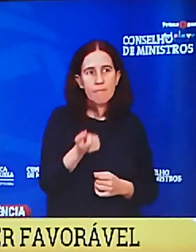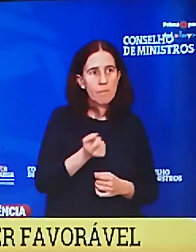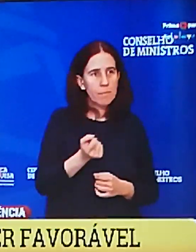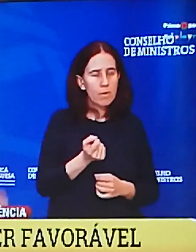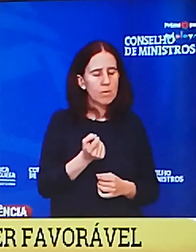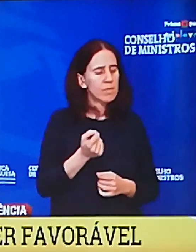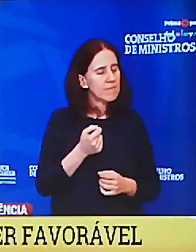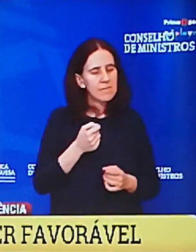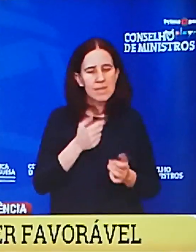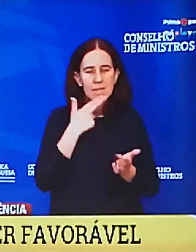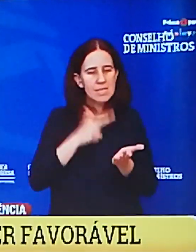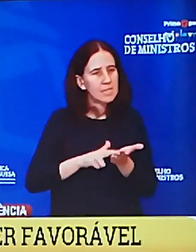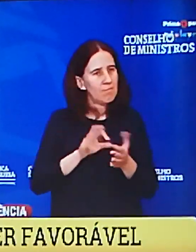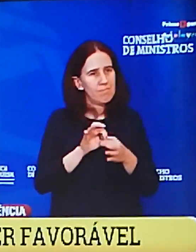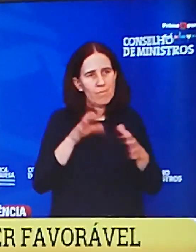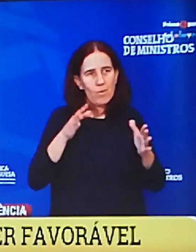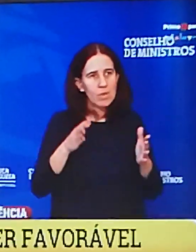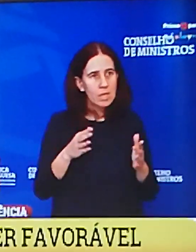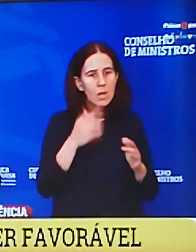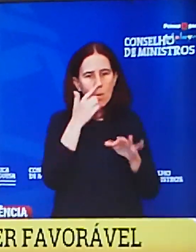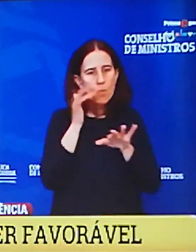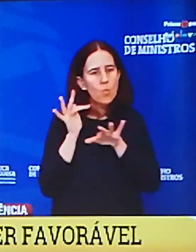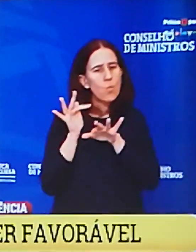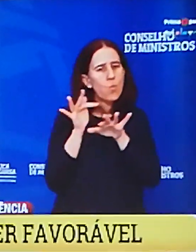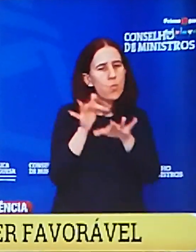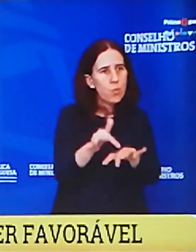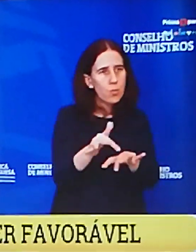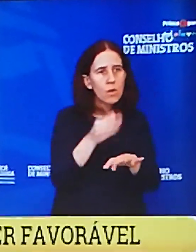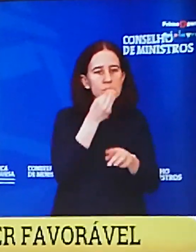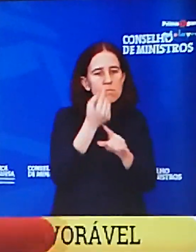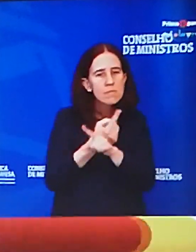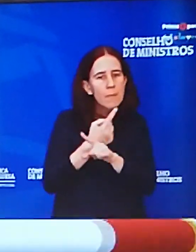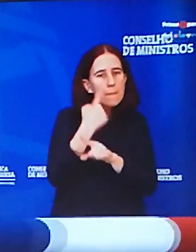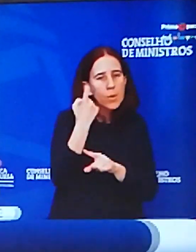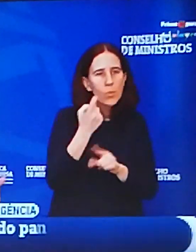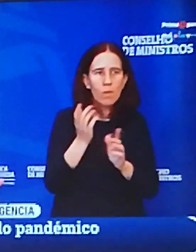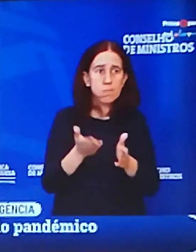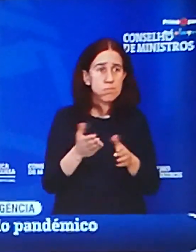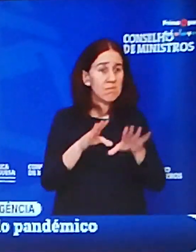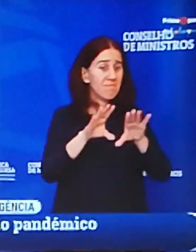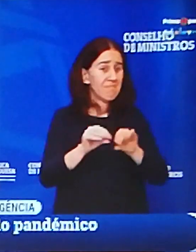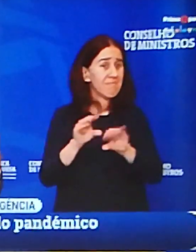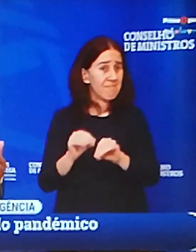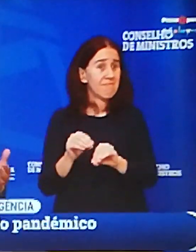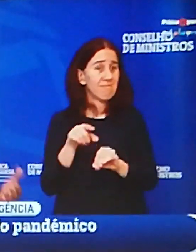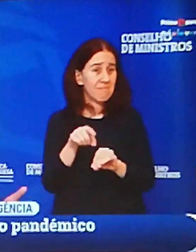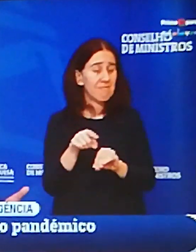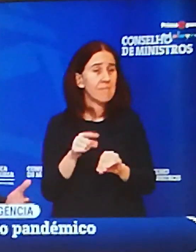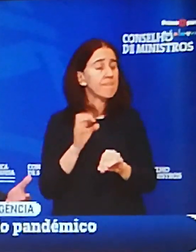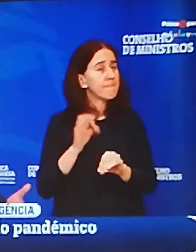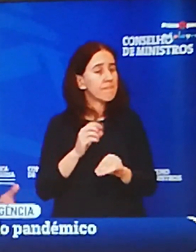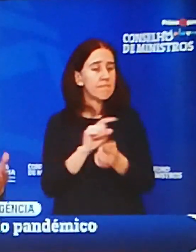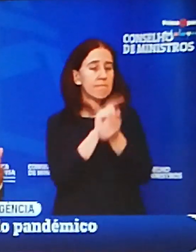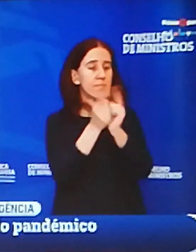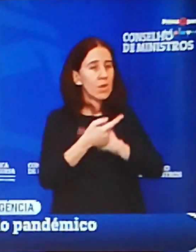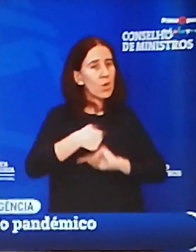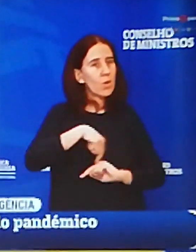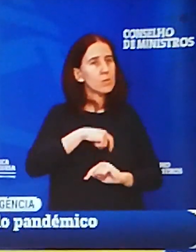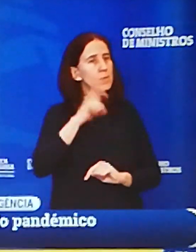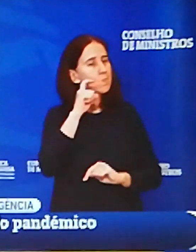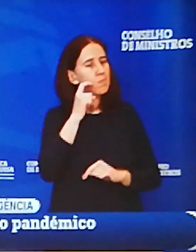nenhuma razão para assistir, que são corridas em massa à procura de bens, esgotando os bens, quando o que temos que assegurar é